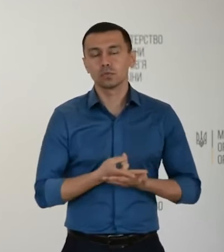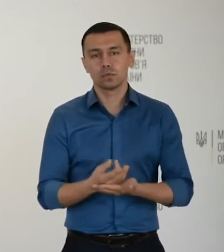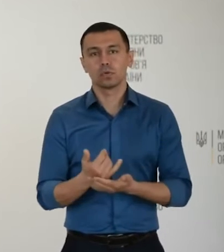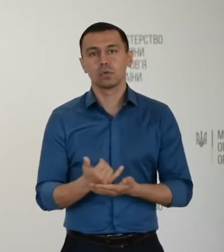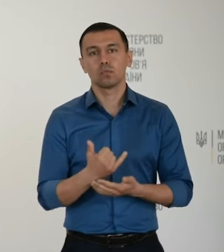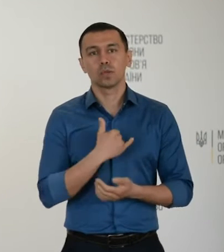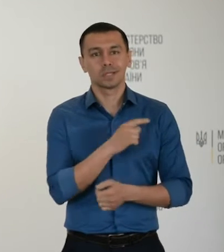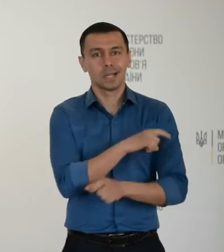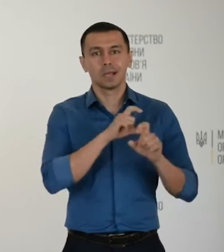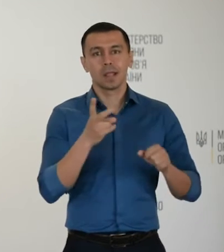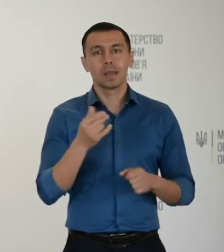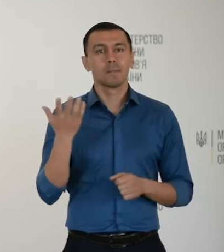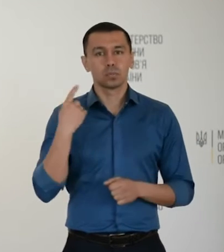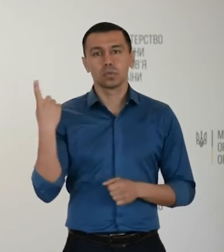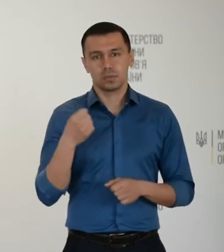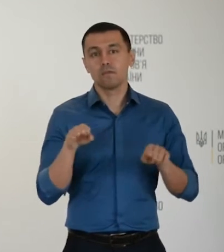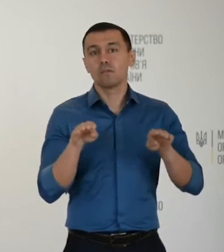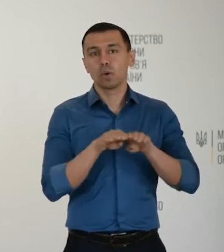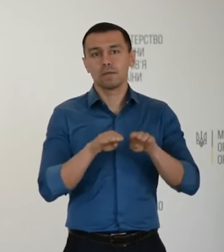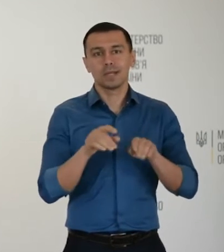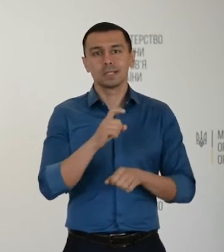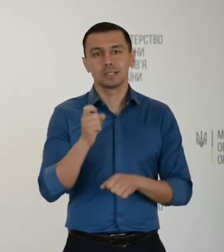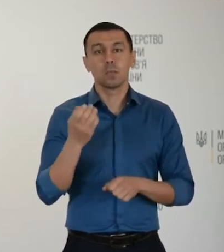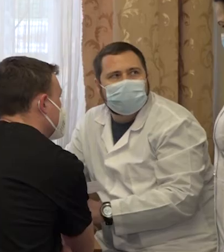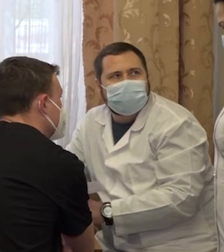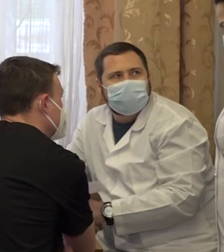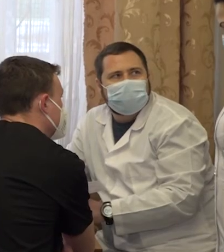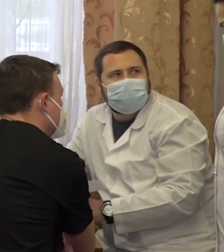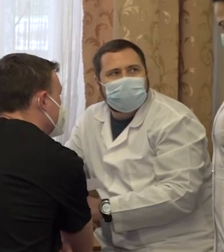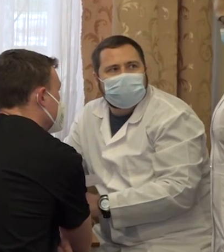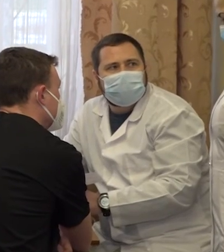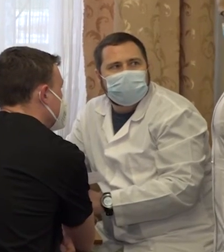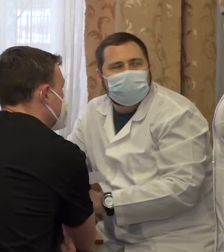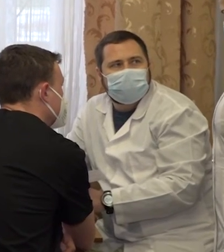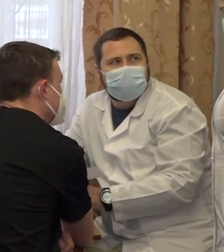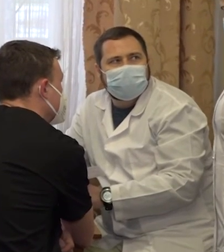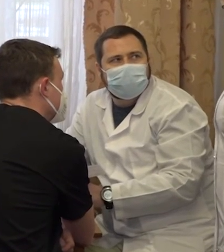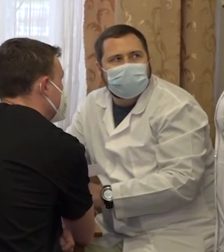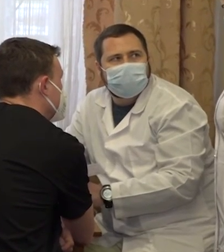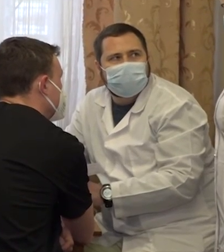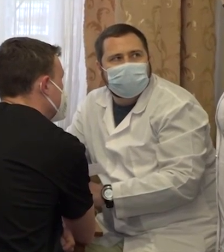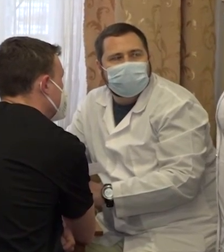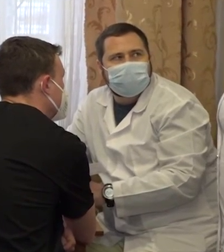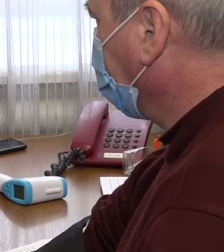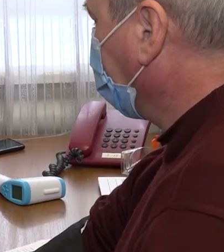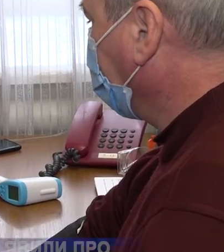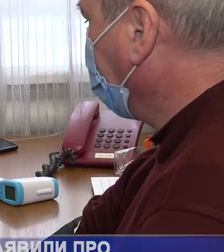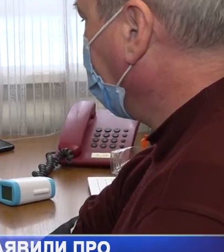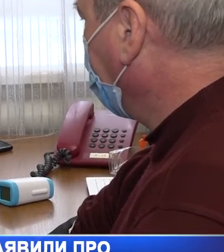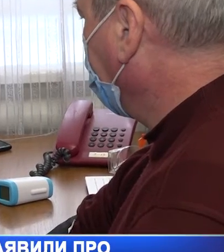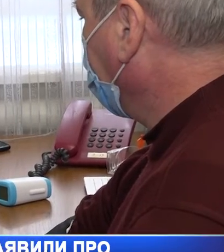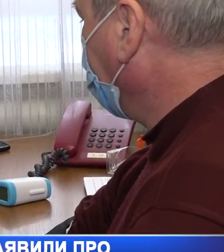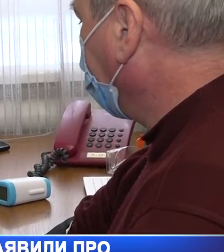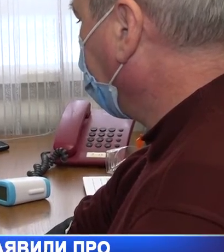нашій лікарні на минулому тижні в порівнянні з позаминулим. Але поліпшується ситуація не скрізь. 12 регіонів все